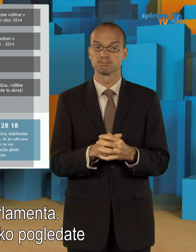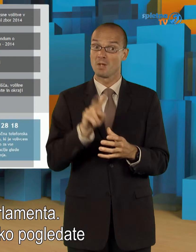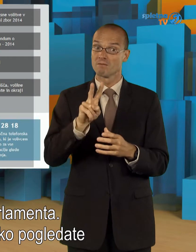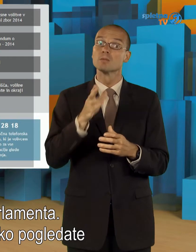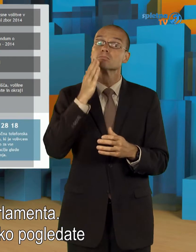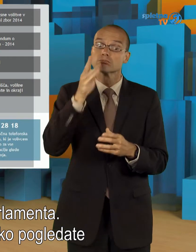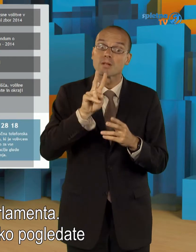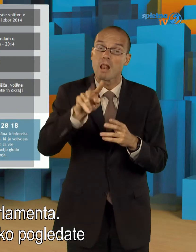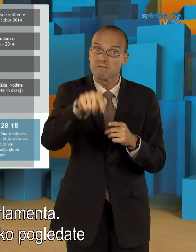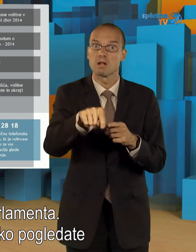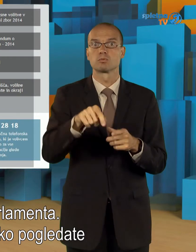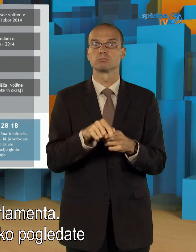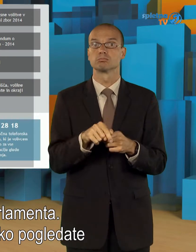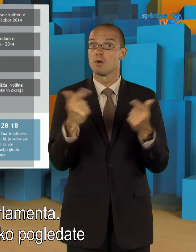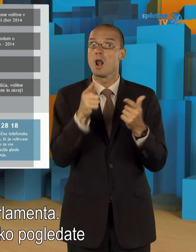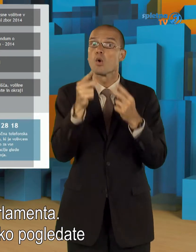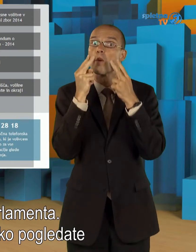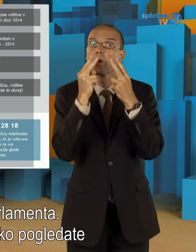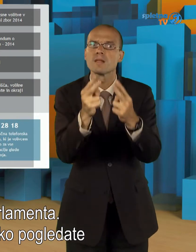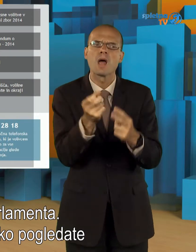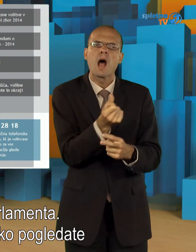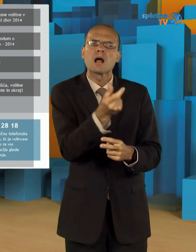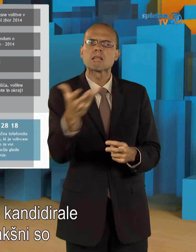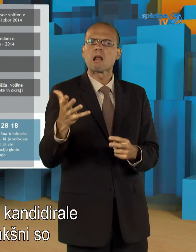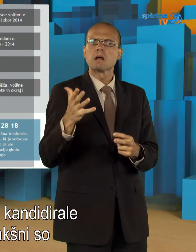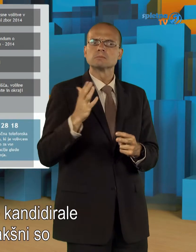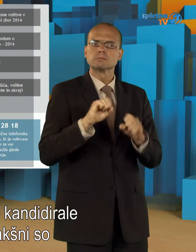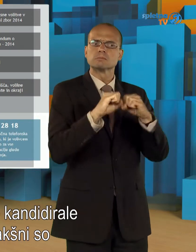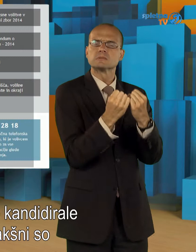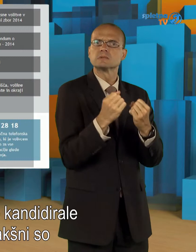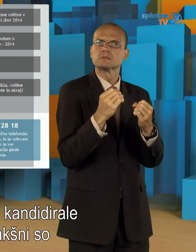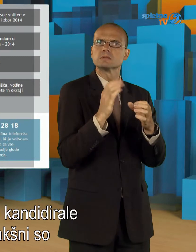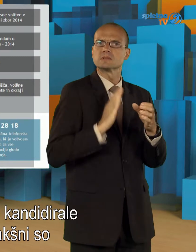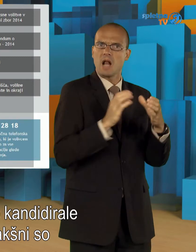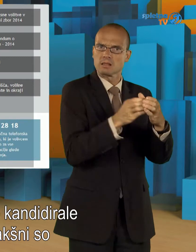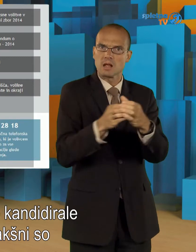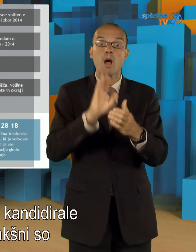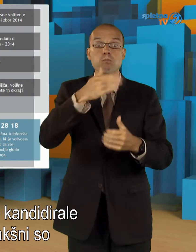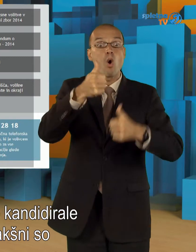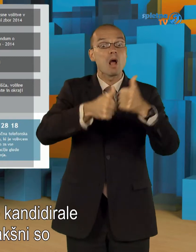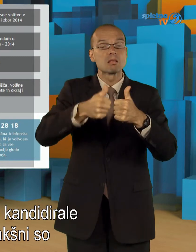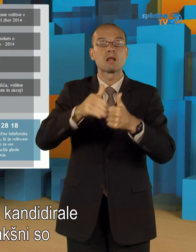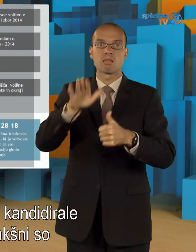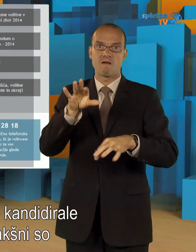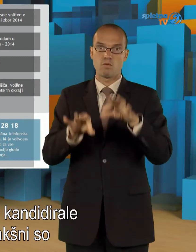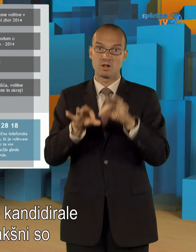V nadaljevanju si lahko pogledate, katere stranke bodo kandidirale na volitvah in kakšni so njihovi volilni programi.